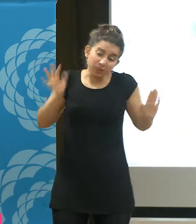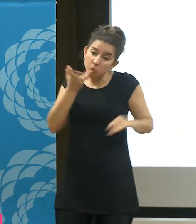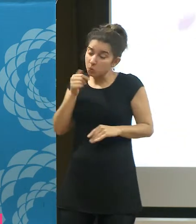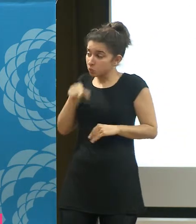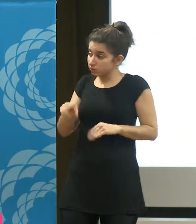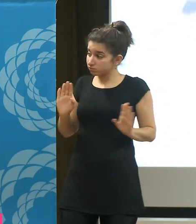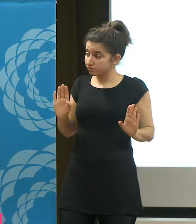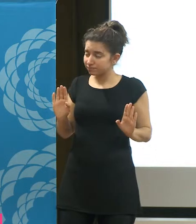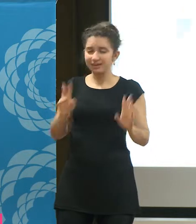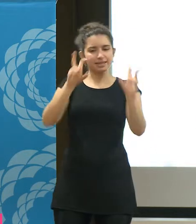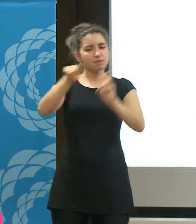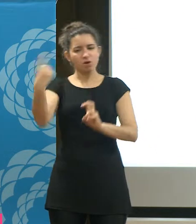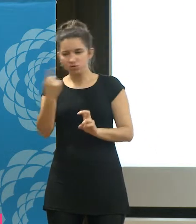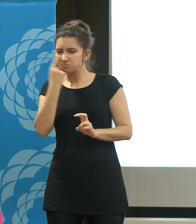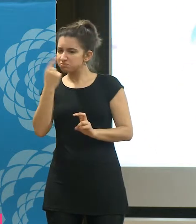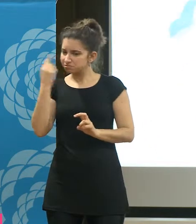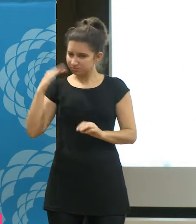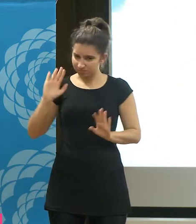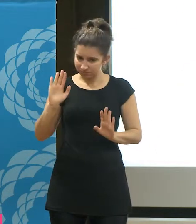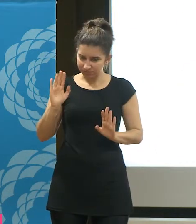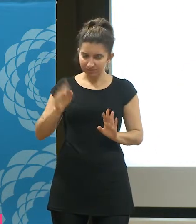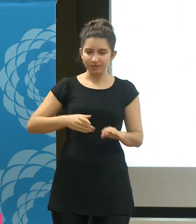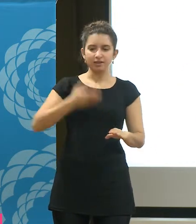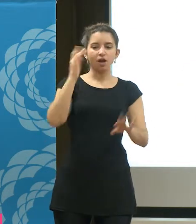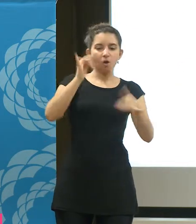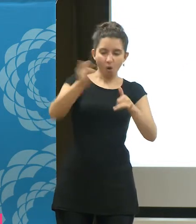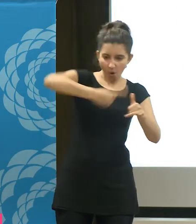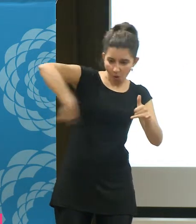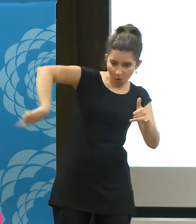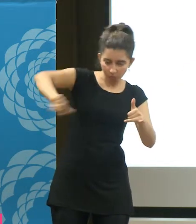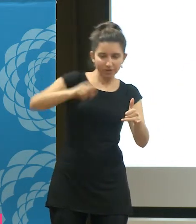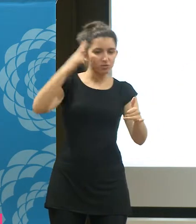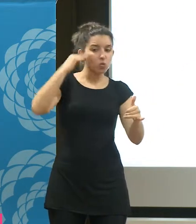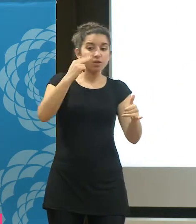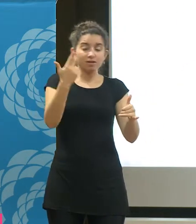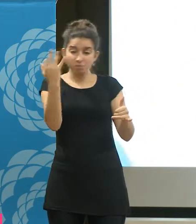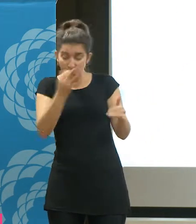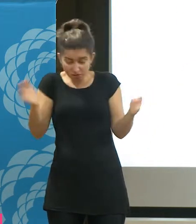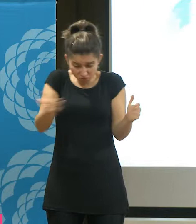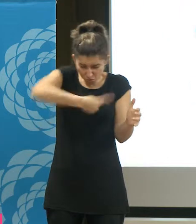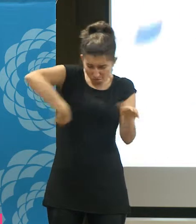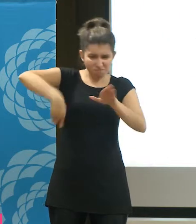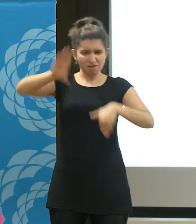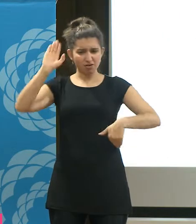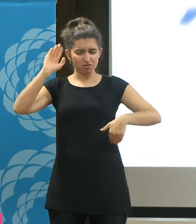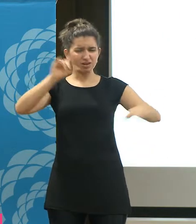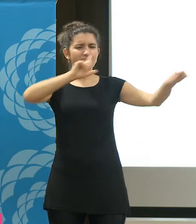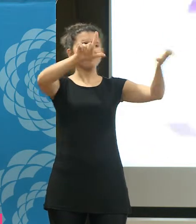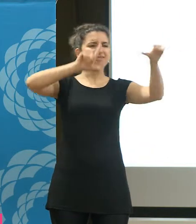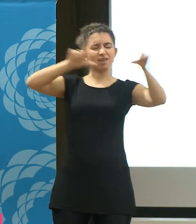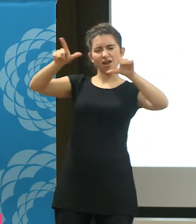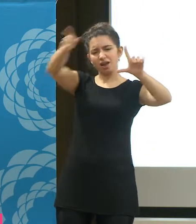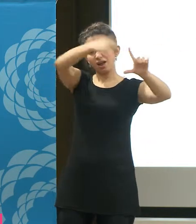creemos que es interesante de advertir es que son muchos, el 93% de los estudiantes, quienes están de acuerdo con que los medios tengan